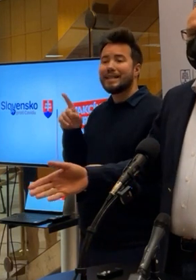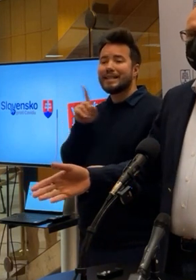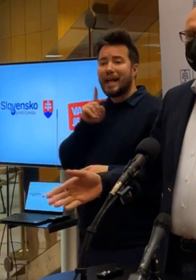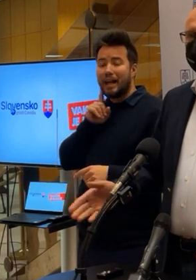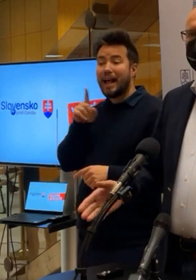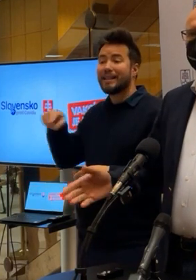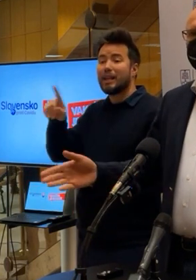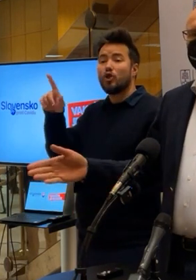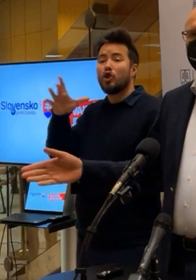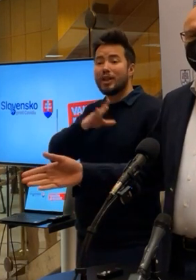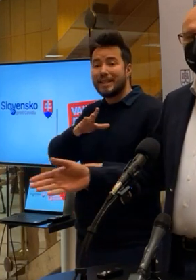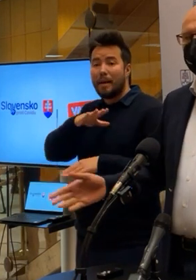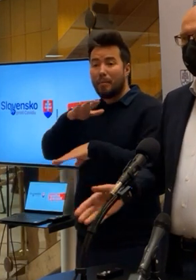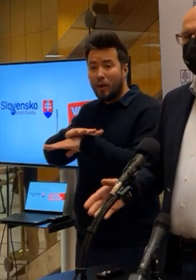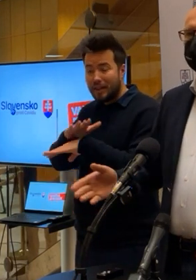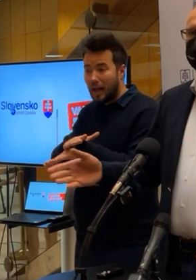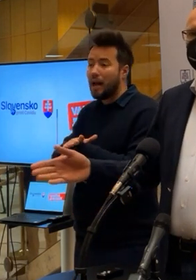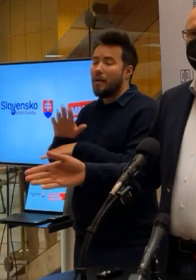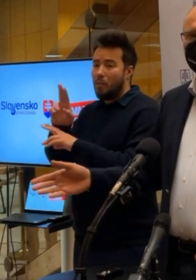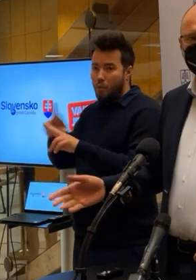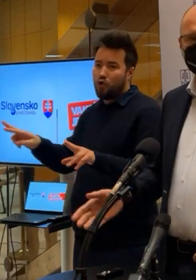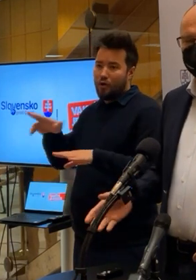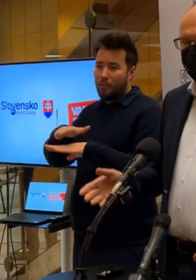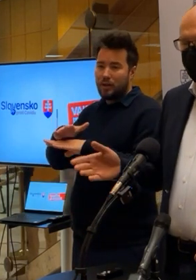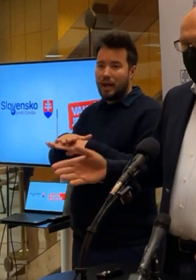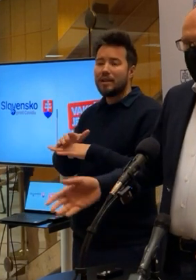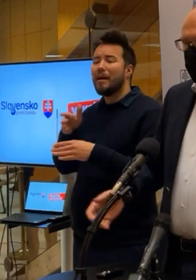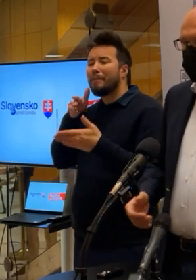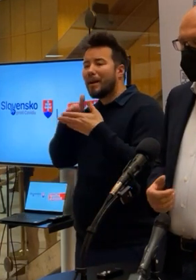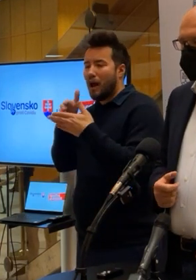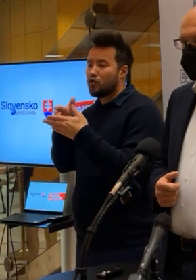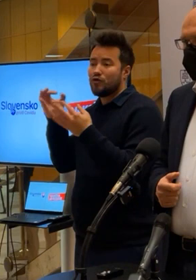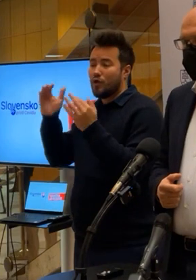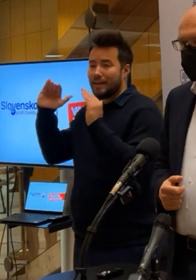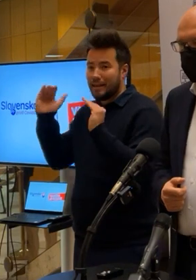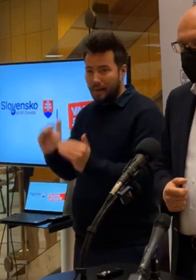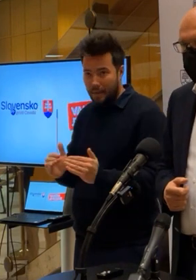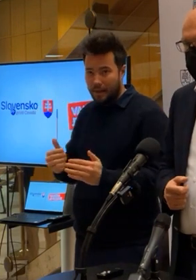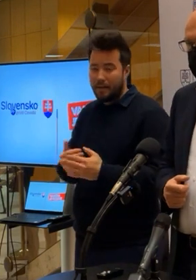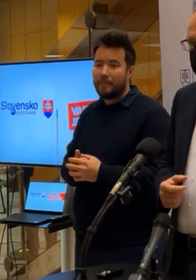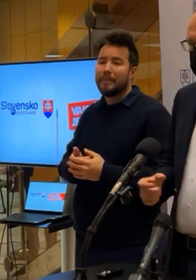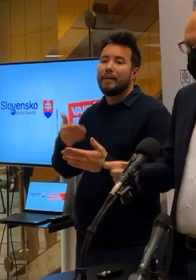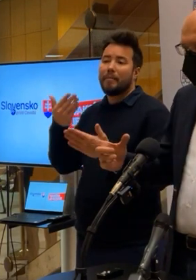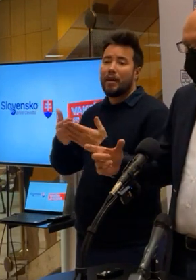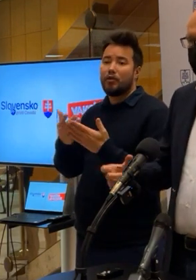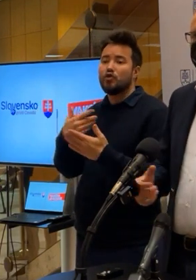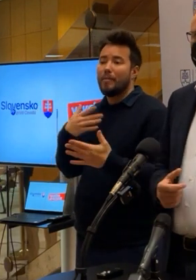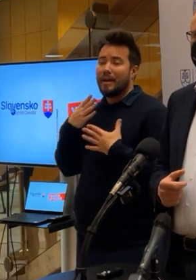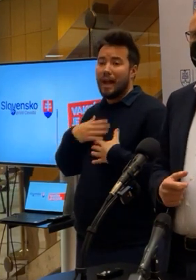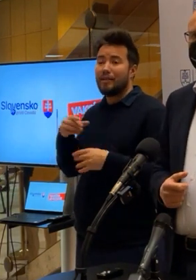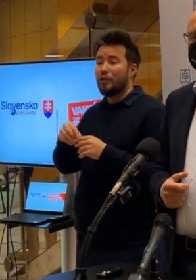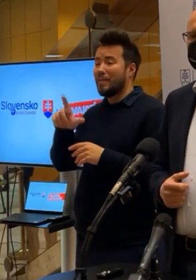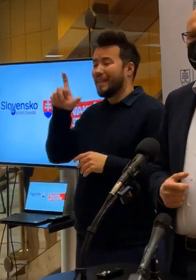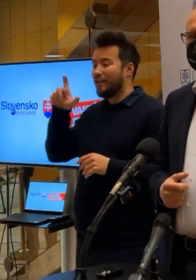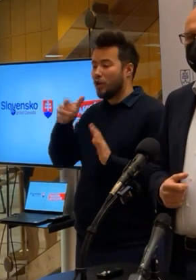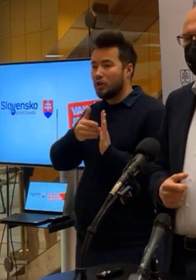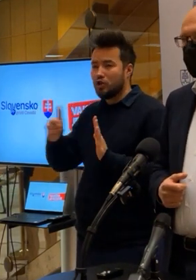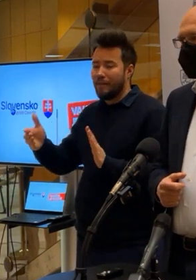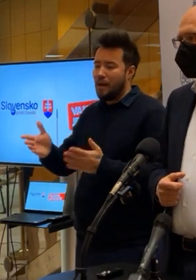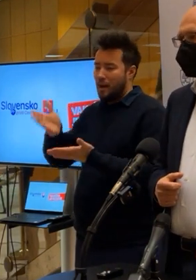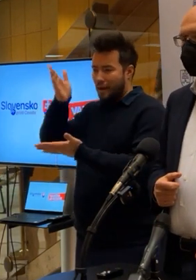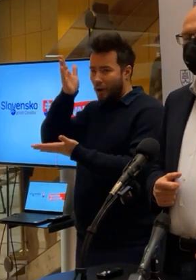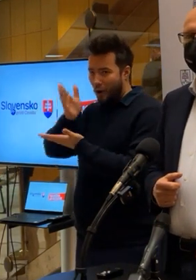chcú podnikať, aby podnikať mohli, aby mali čím menej prekážok a preto som rád, že táto nešťastná dvojtýždňová fáza